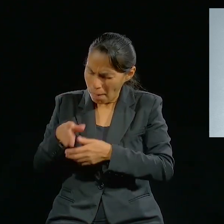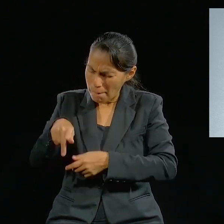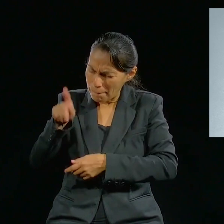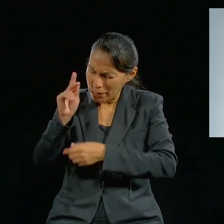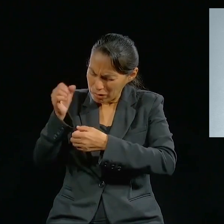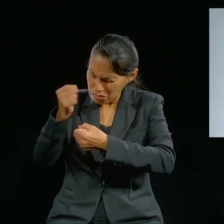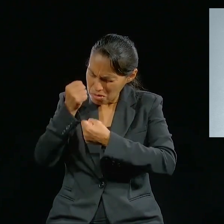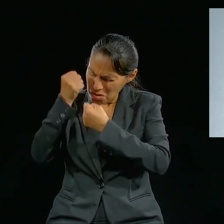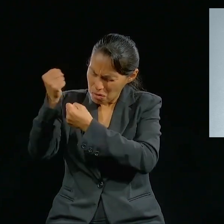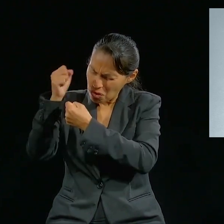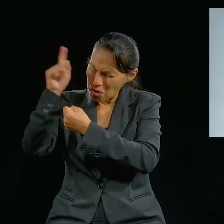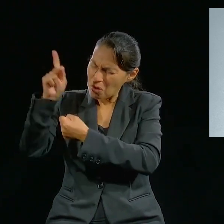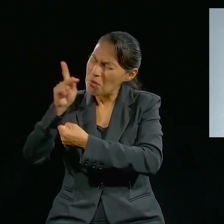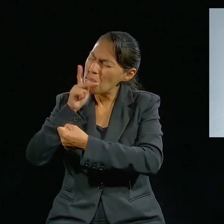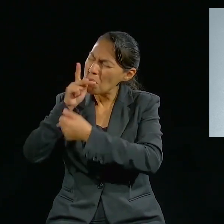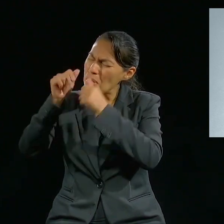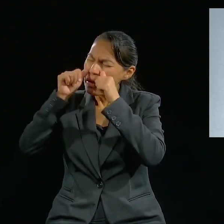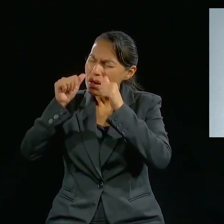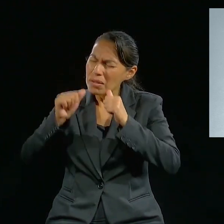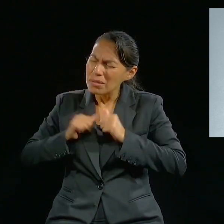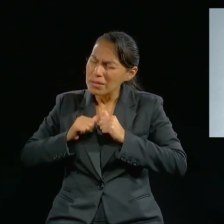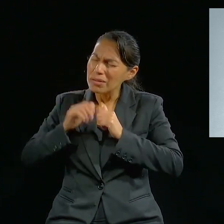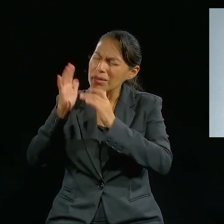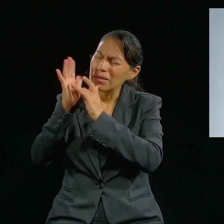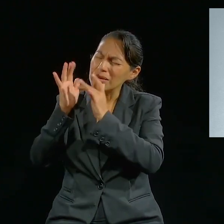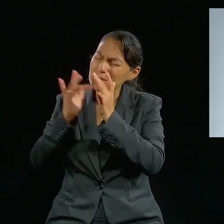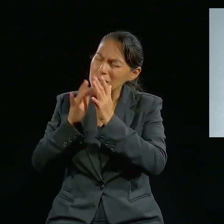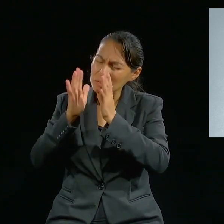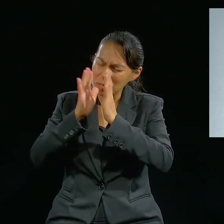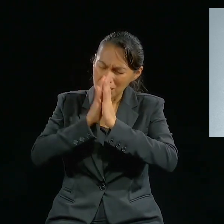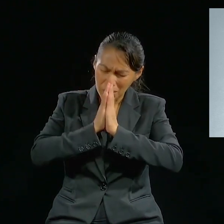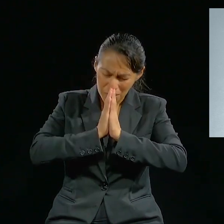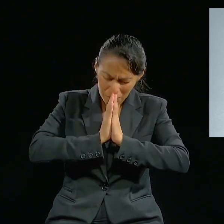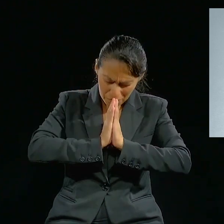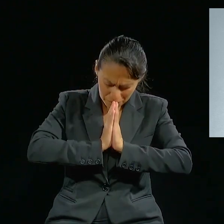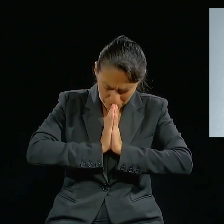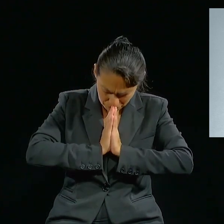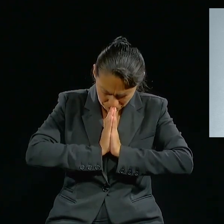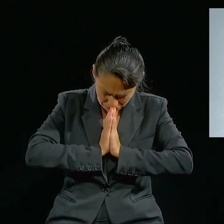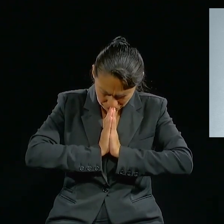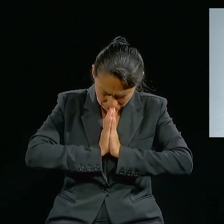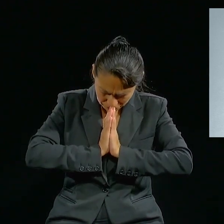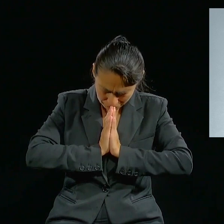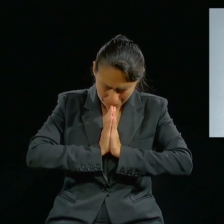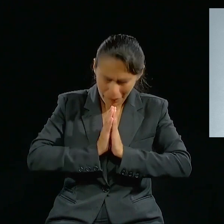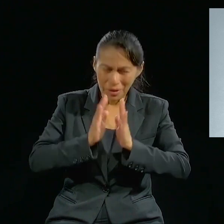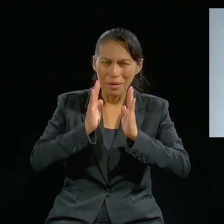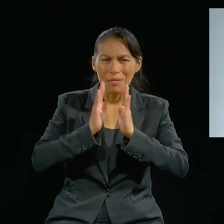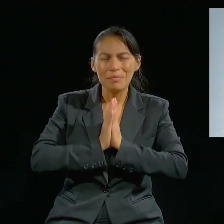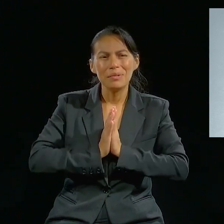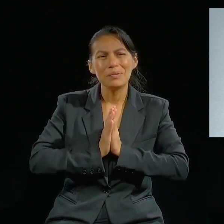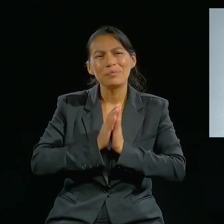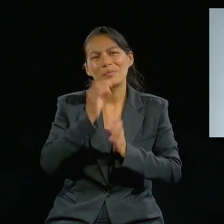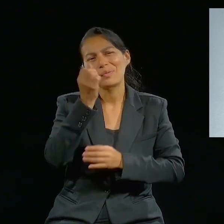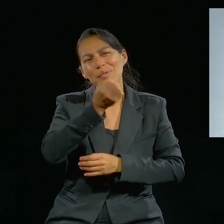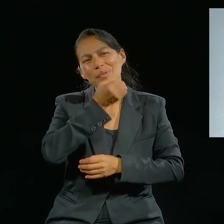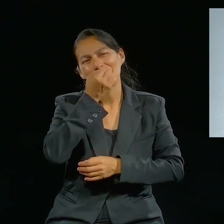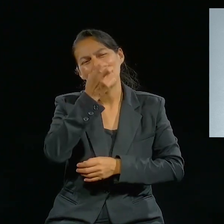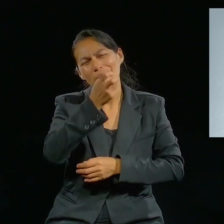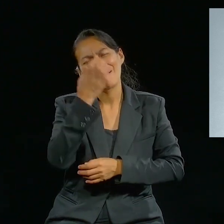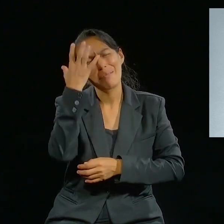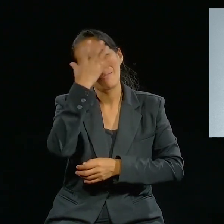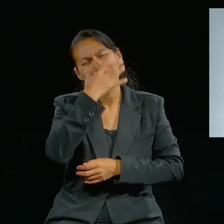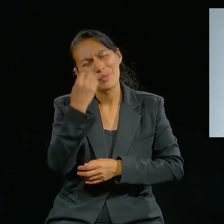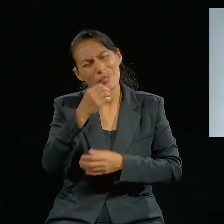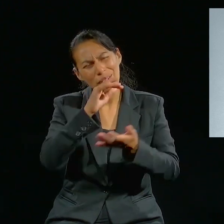que nos escuchas en Jesús amén amén amén gracias Larisa por esa linda